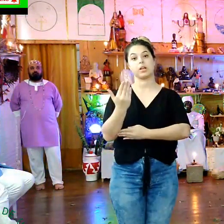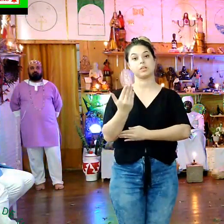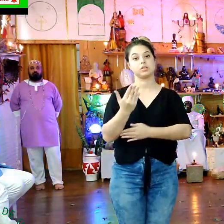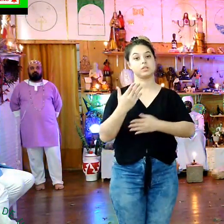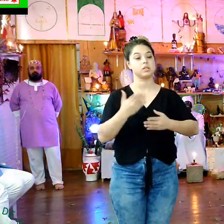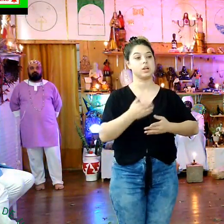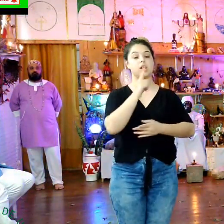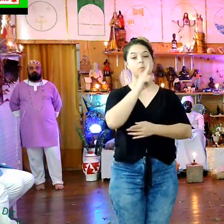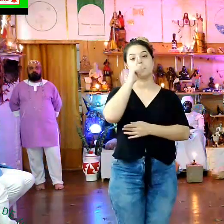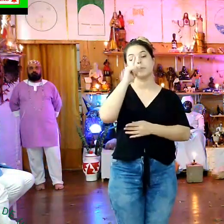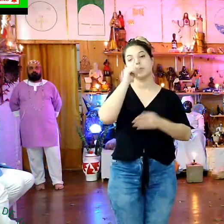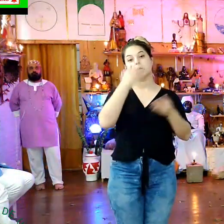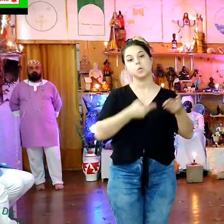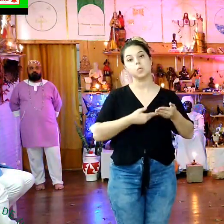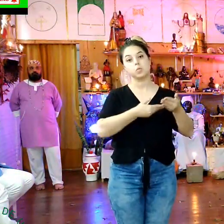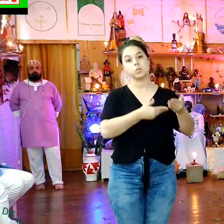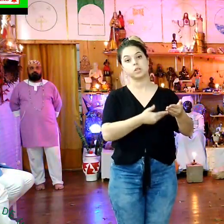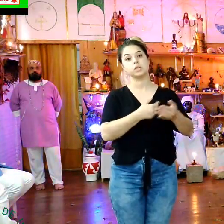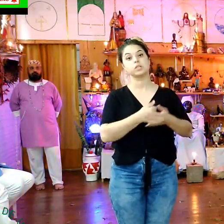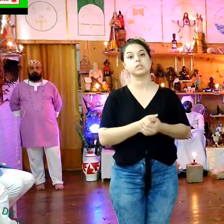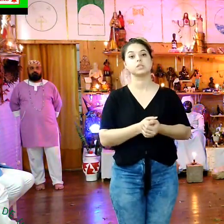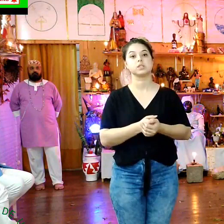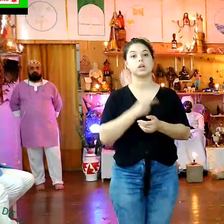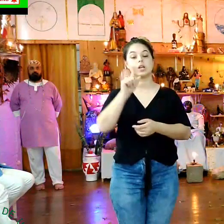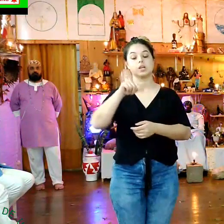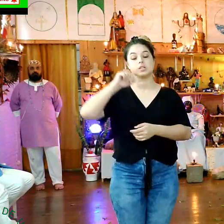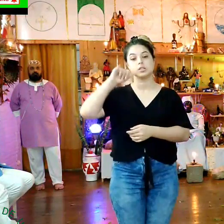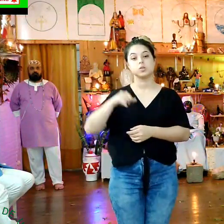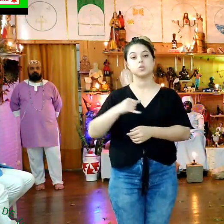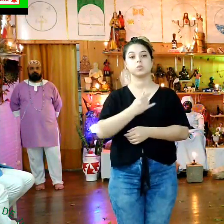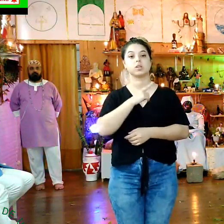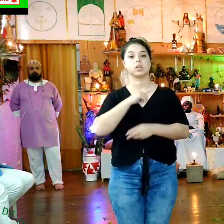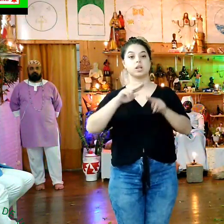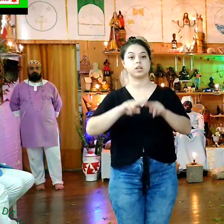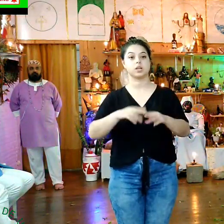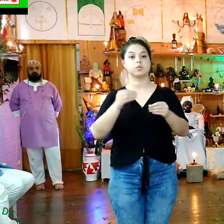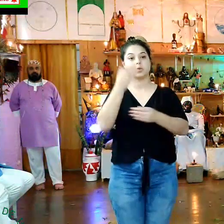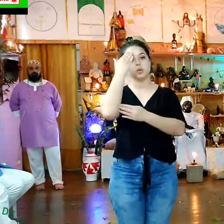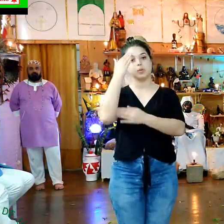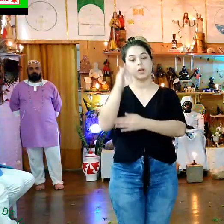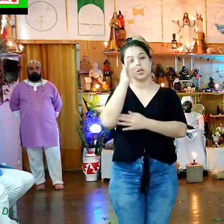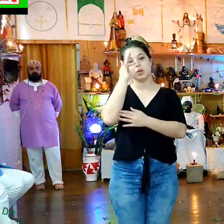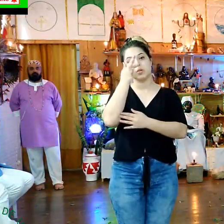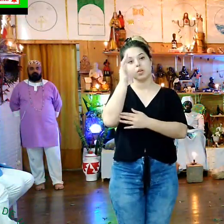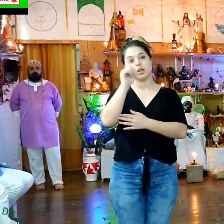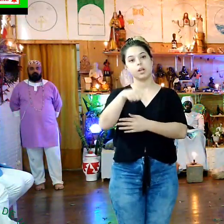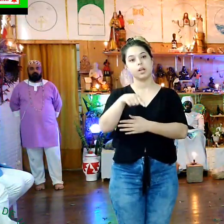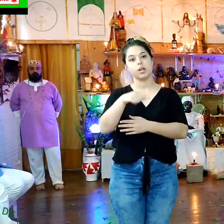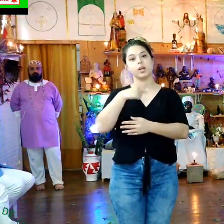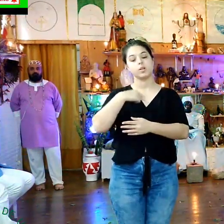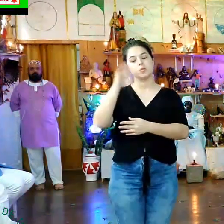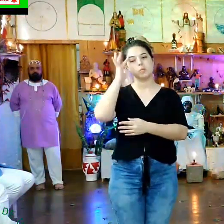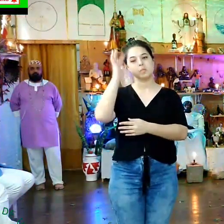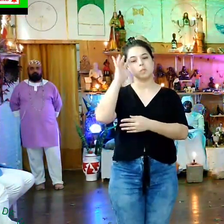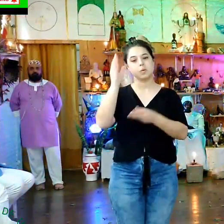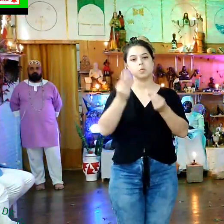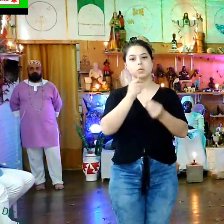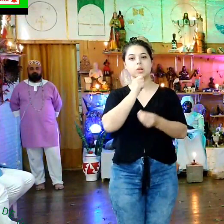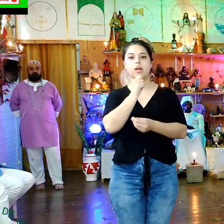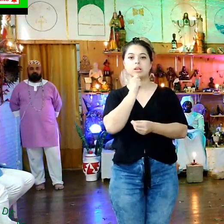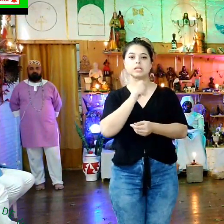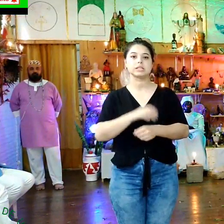muito obrigado, mãe Águida, por essa oportunidade de estar aqui, muito obrigado por essa flor que vai me fazer refletir muito